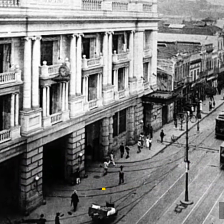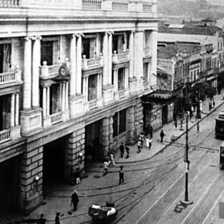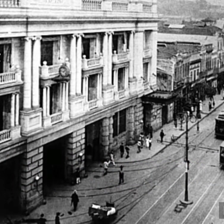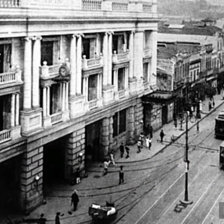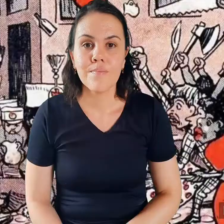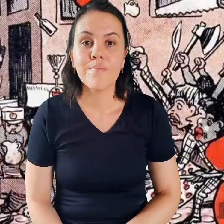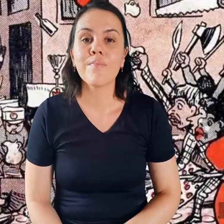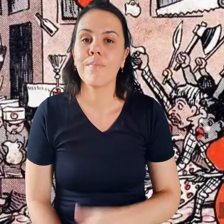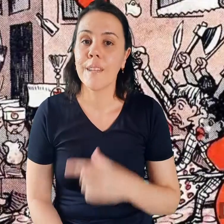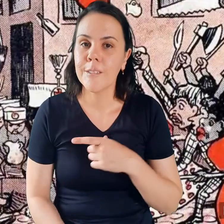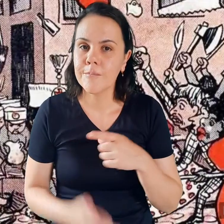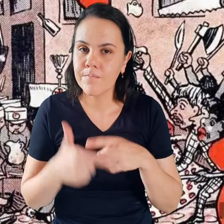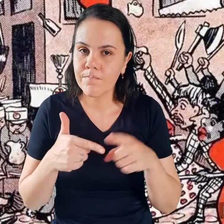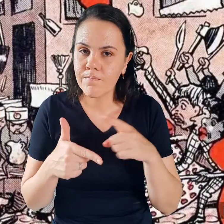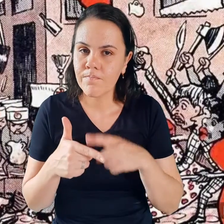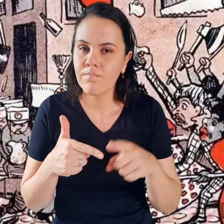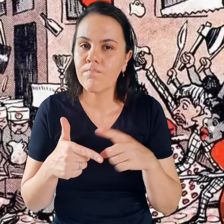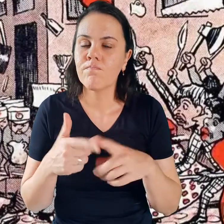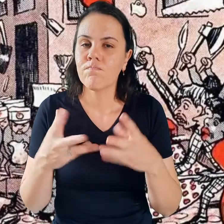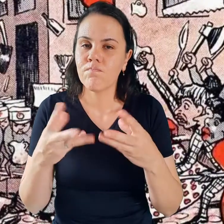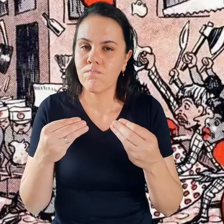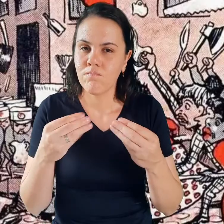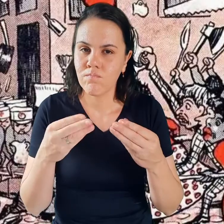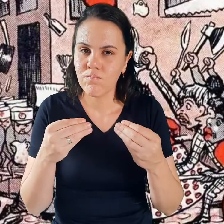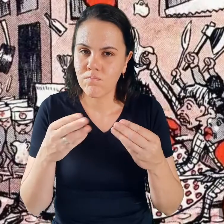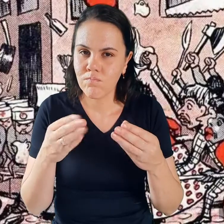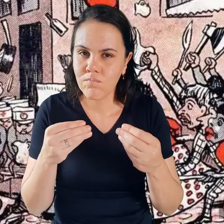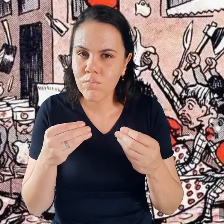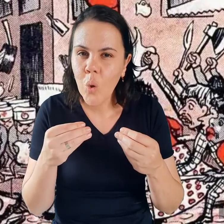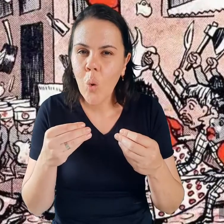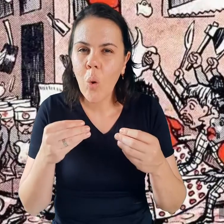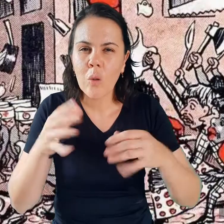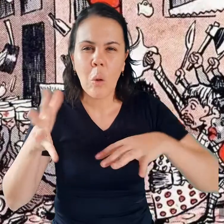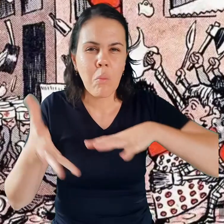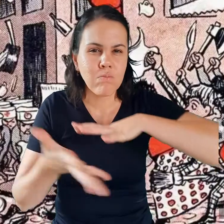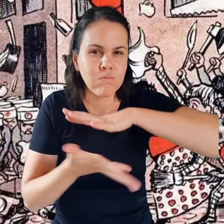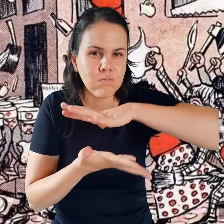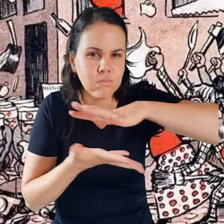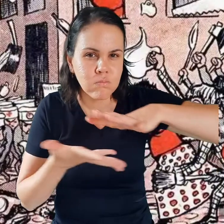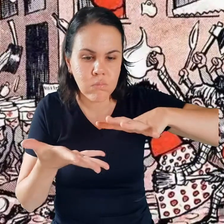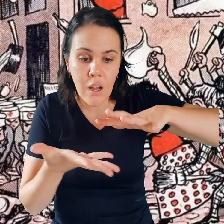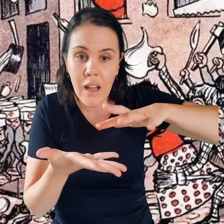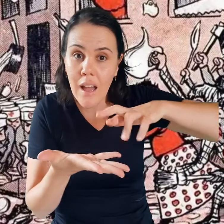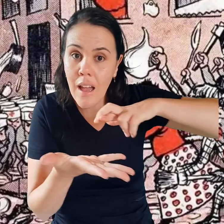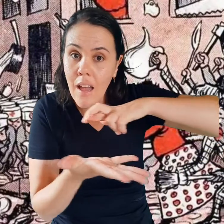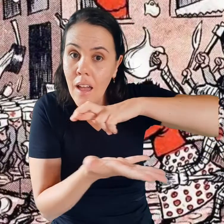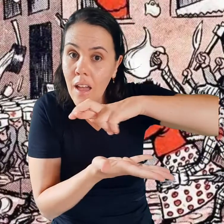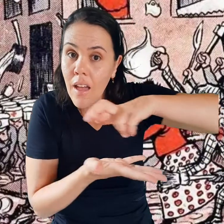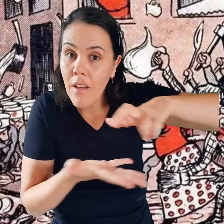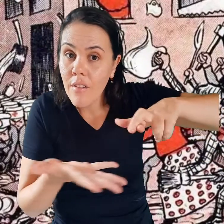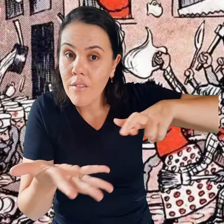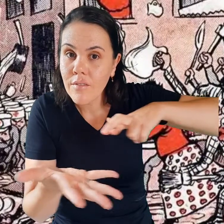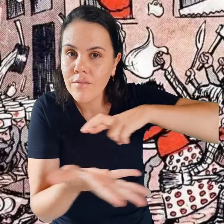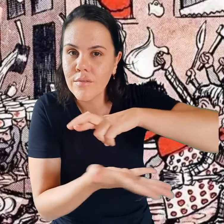Muitas coisas ruins acontecendo, muitos problemas. A população estava revoltada. As pessoas